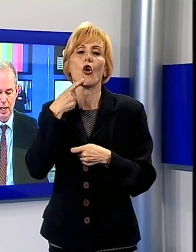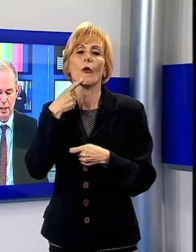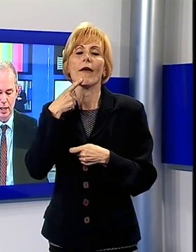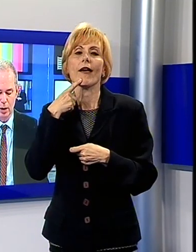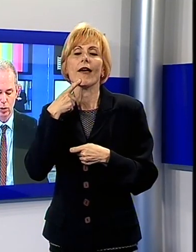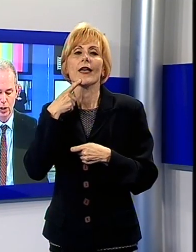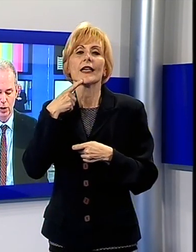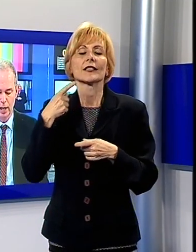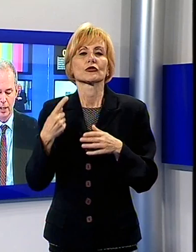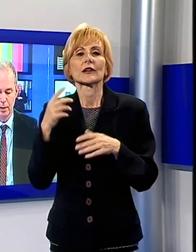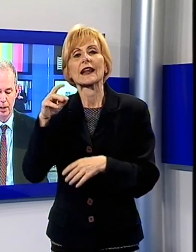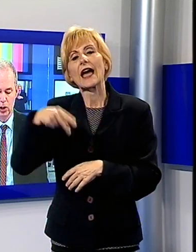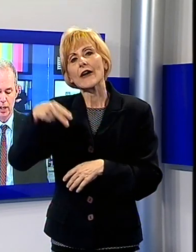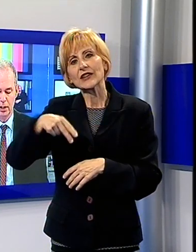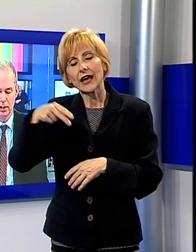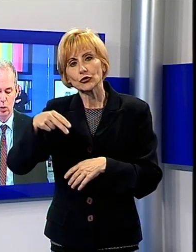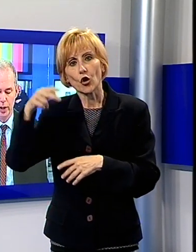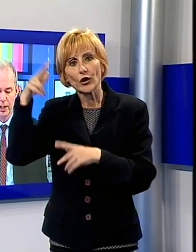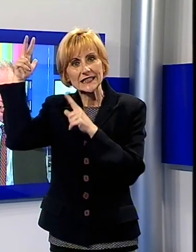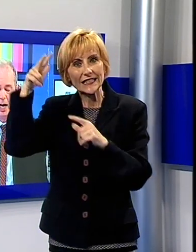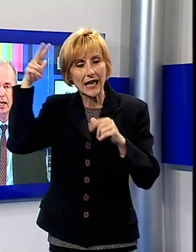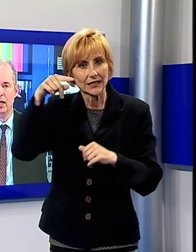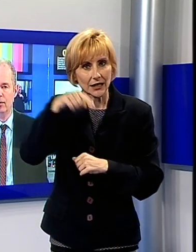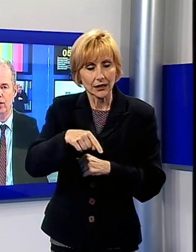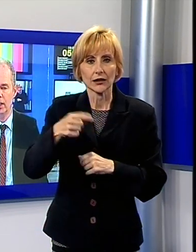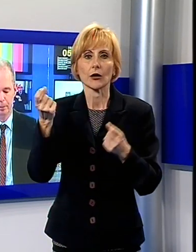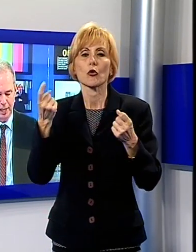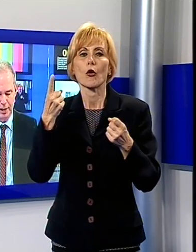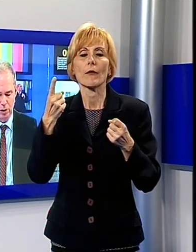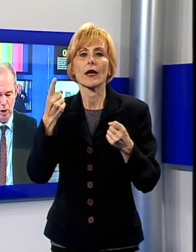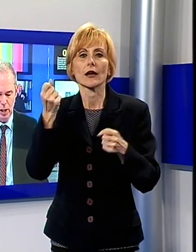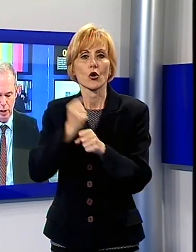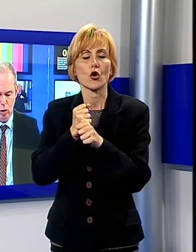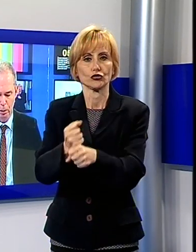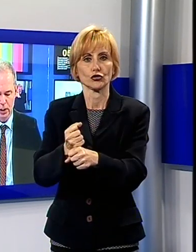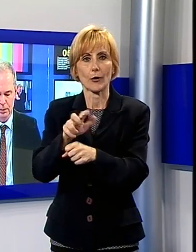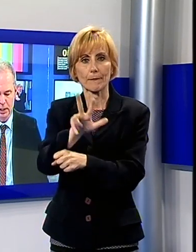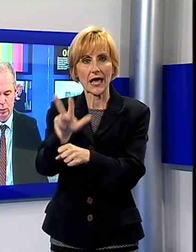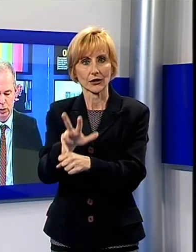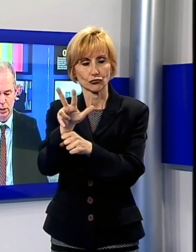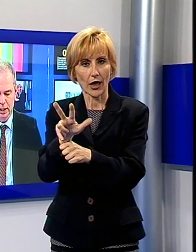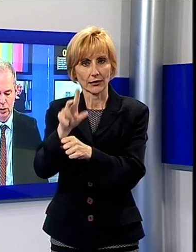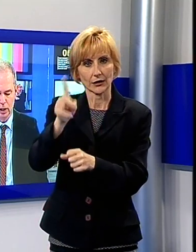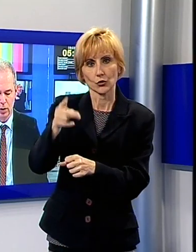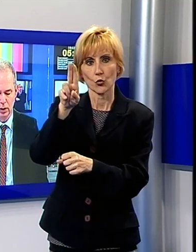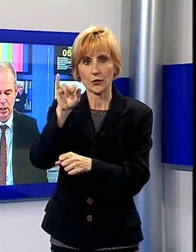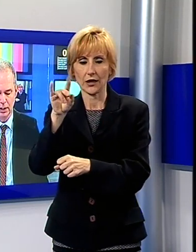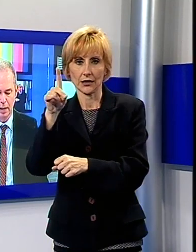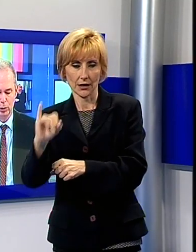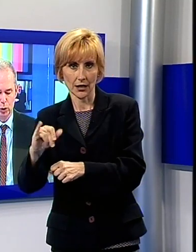alla concessionaria Mercedes Guidi Car in via del Brennero. Il colpo sarebbe stato messo a segno nella notte tra sabato e